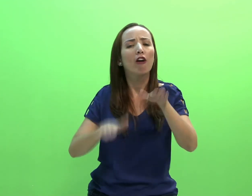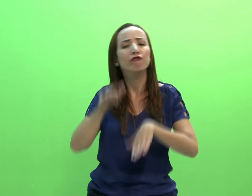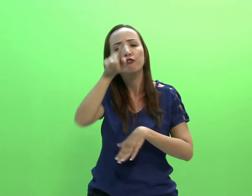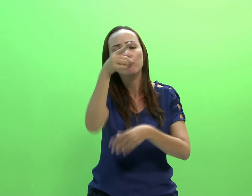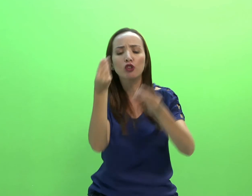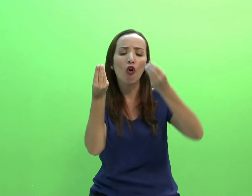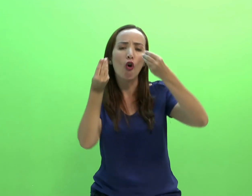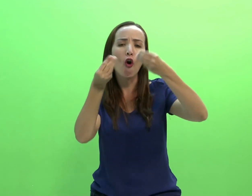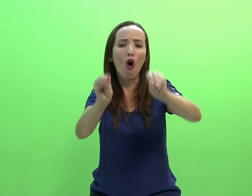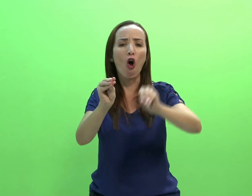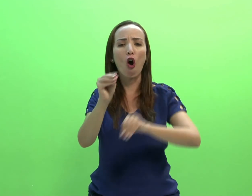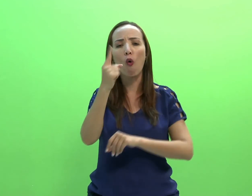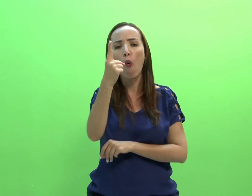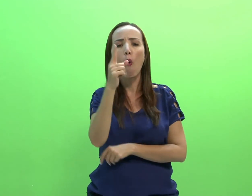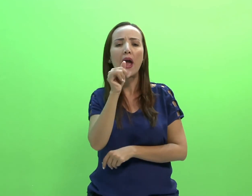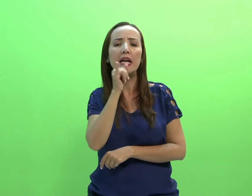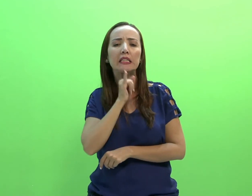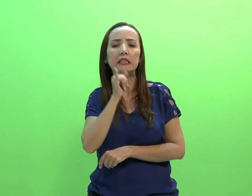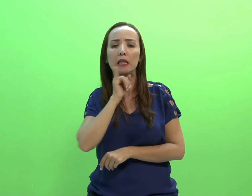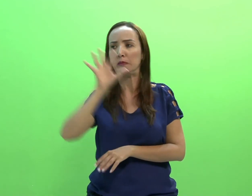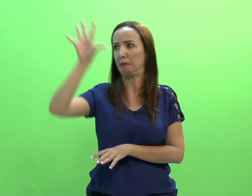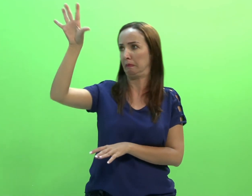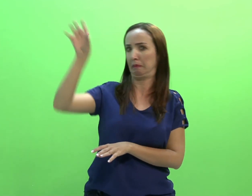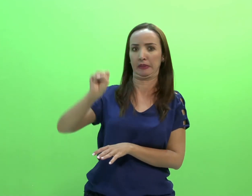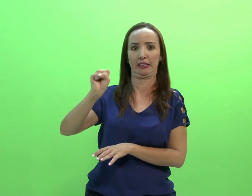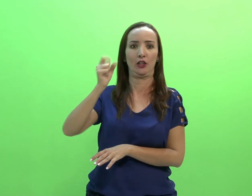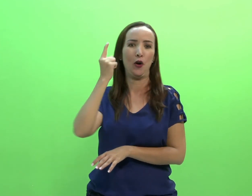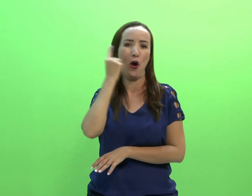vão achar este livro. Por exemplo,